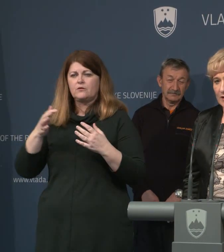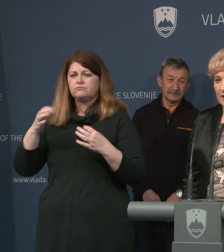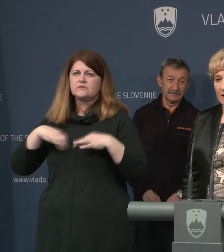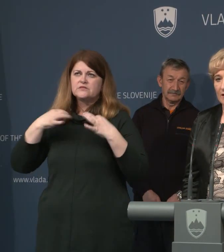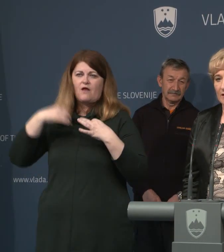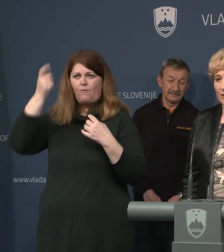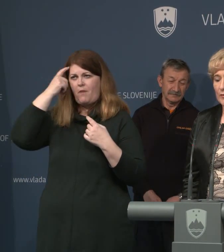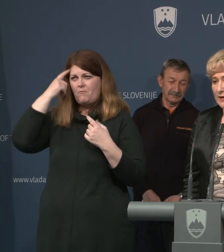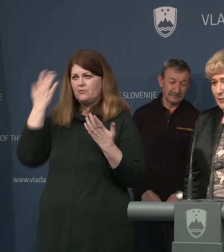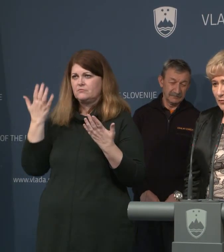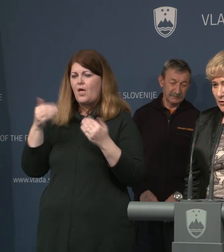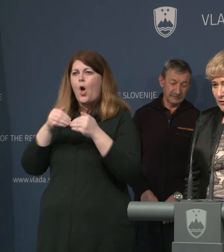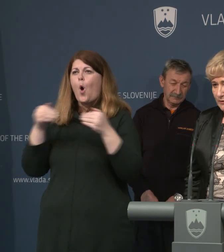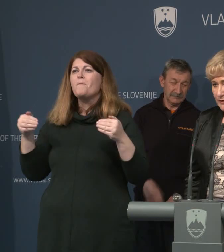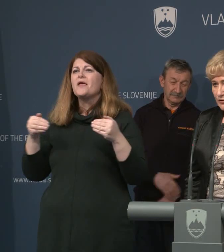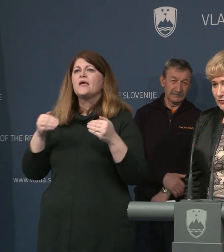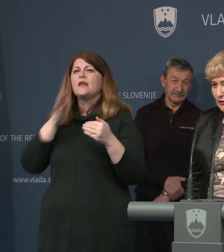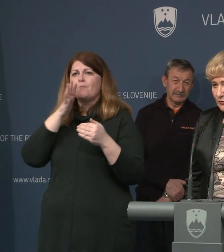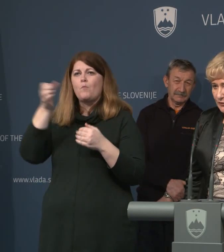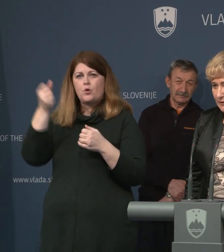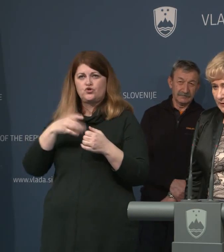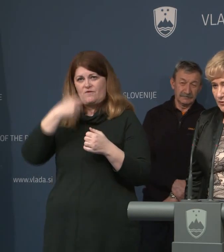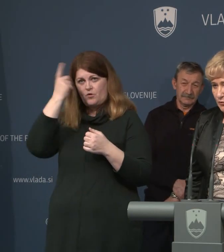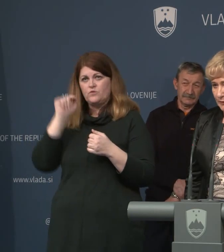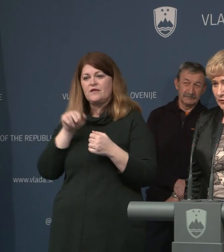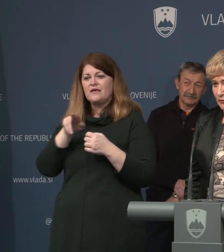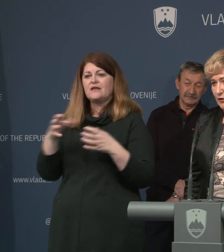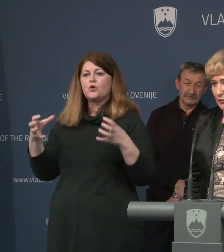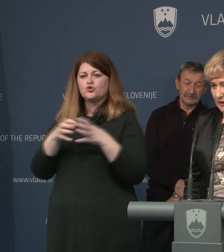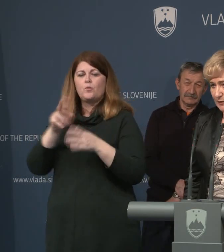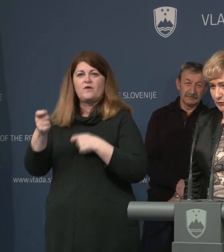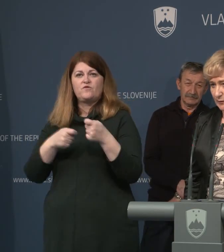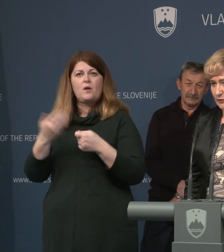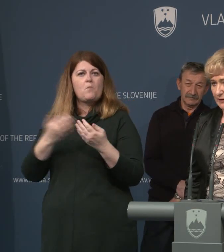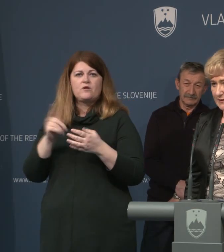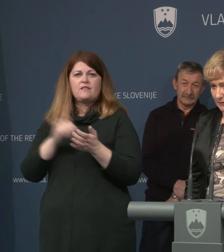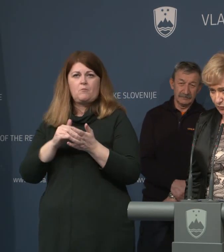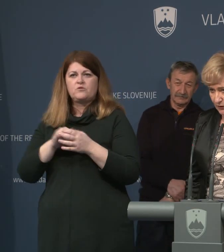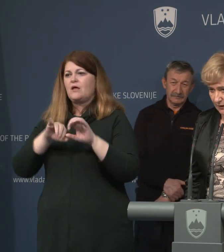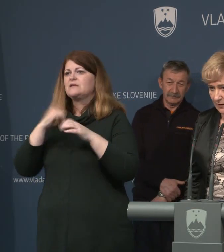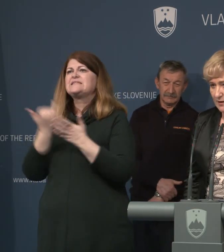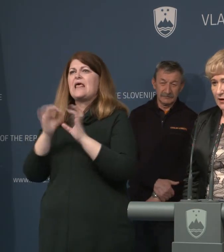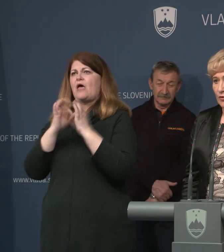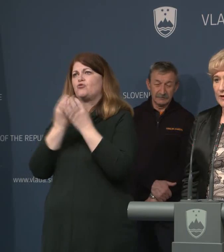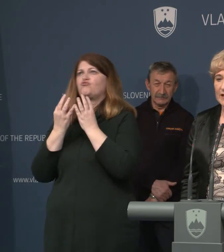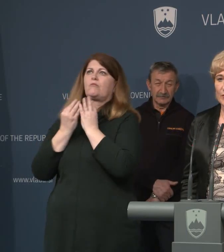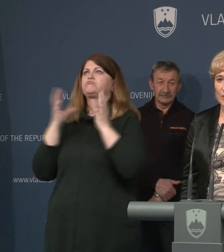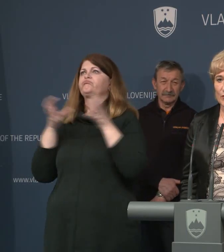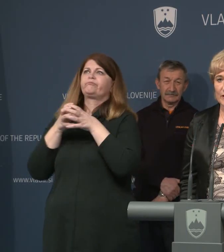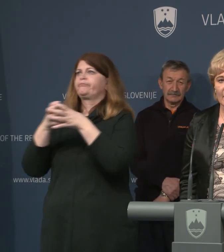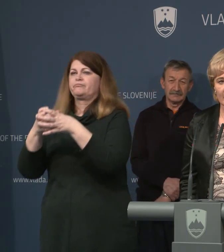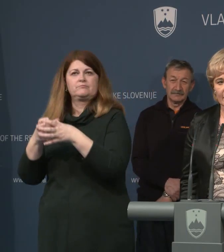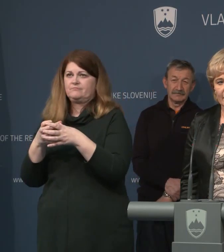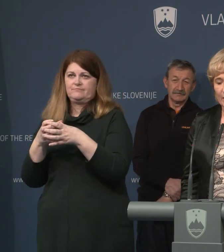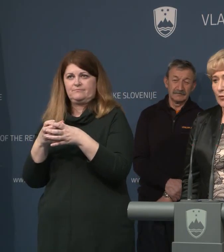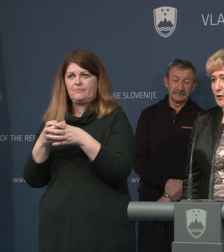razum. Omejili bomo število ljudi, ki grejo skupaj v trgovino, morda ni potrebno, da gre cela družina. Omejili bomo